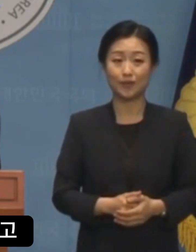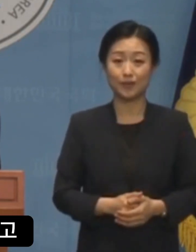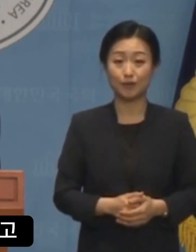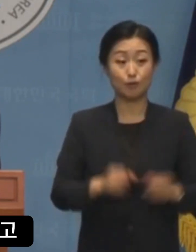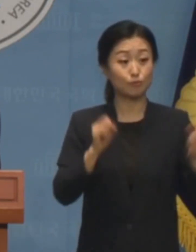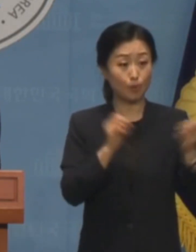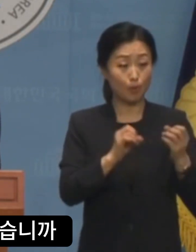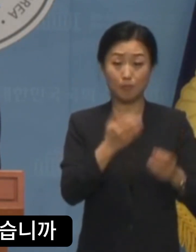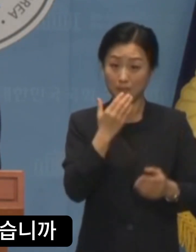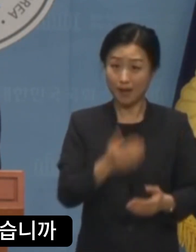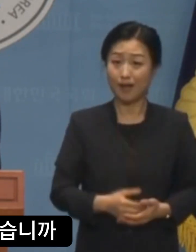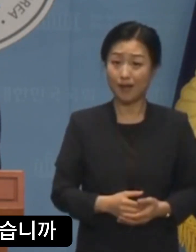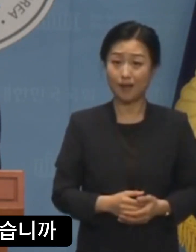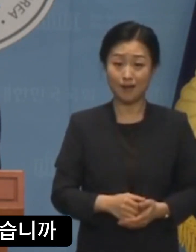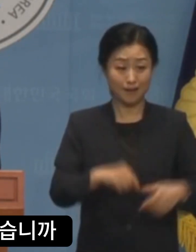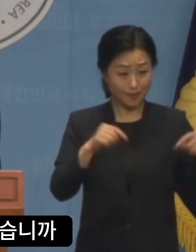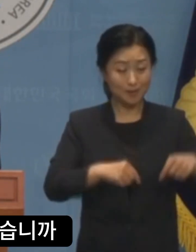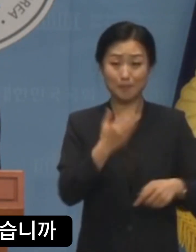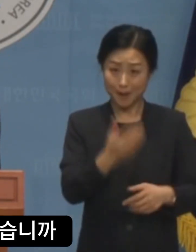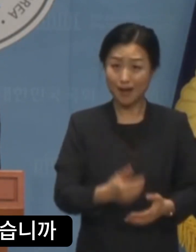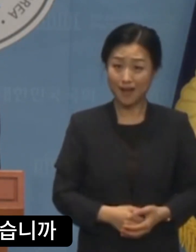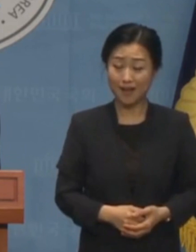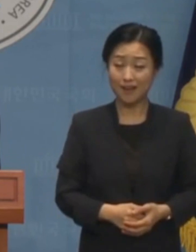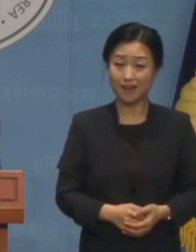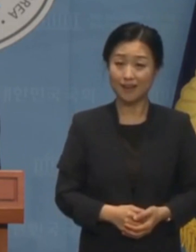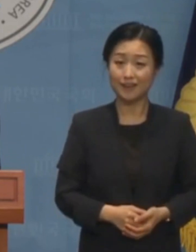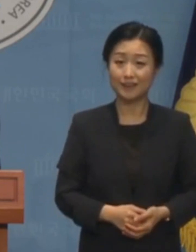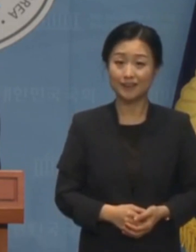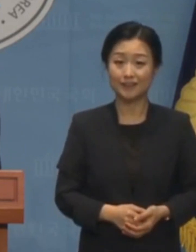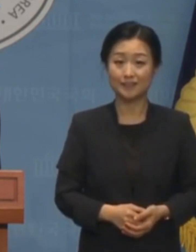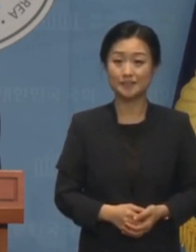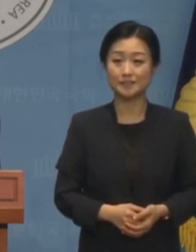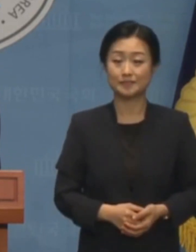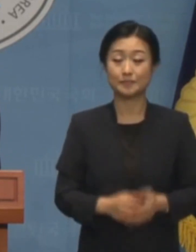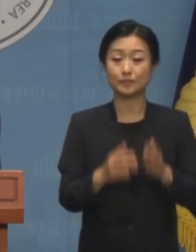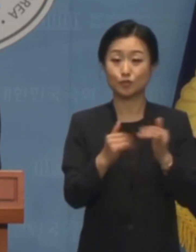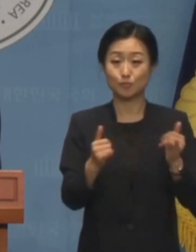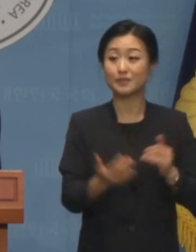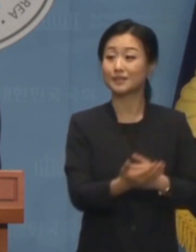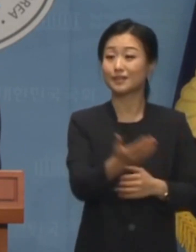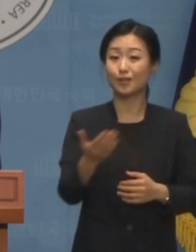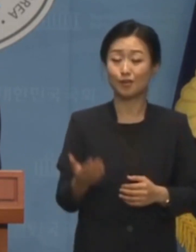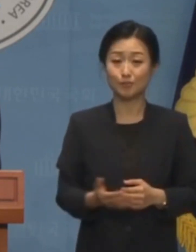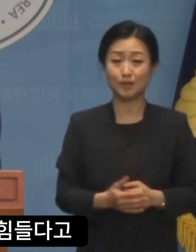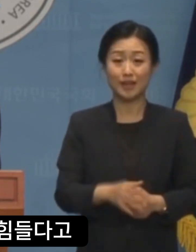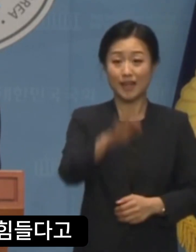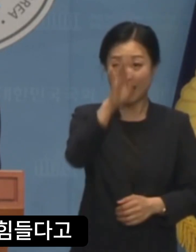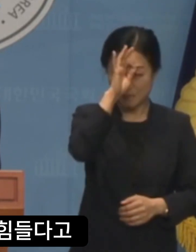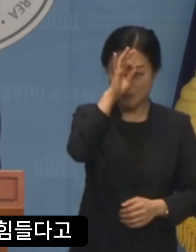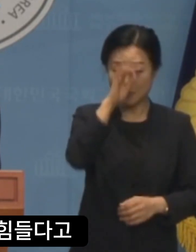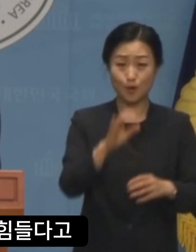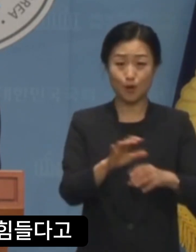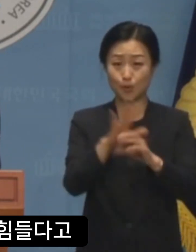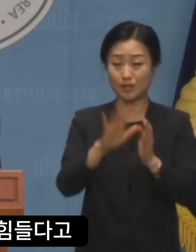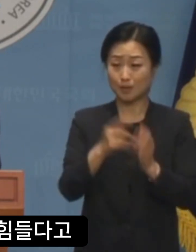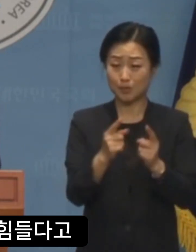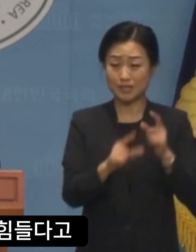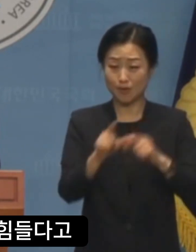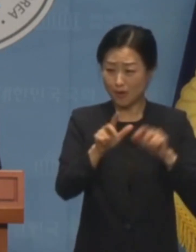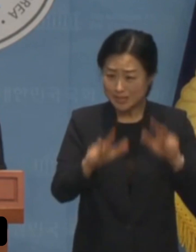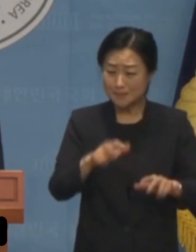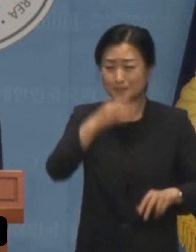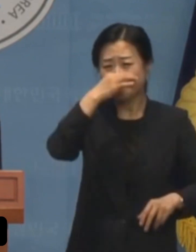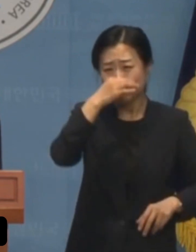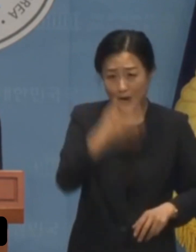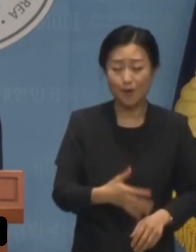그래야 토론이 되고 타협도 시도하지 않겠습니까? 국민들은 IMF나 코로나 사태 때보다 더